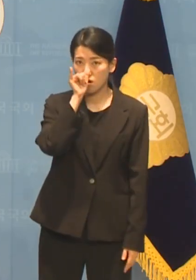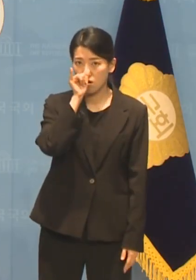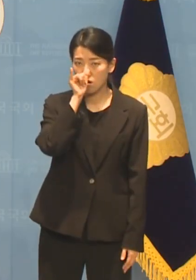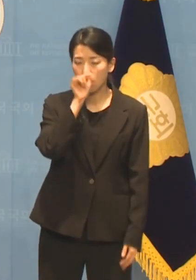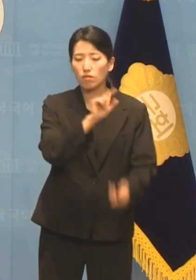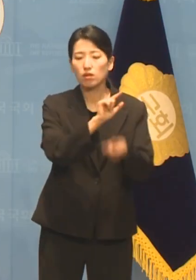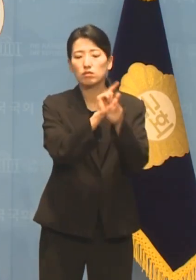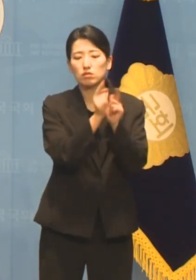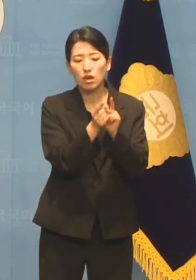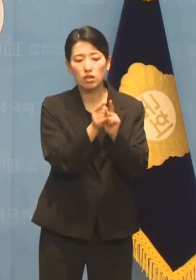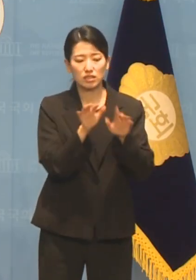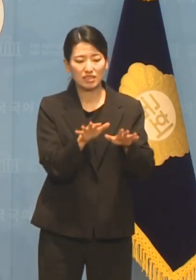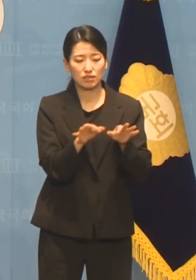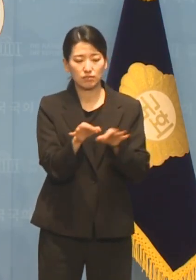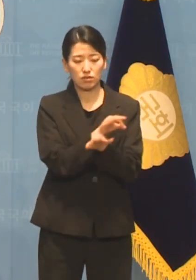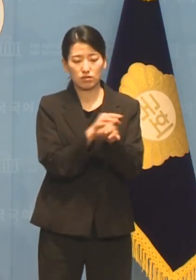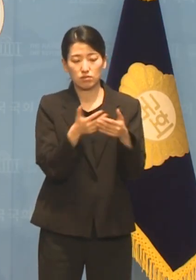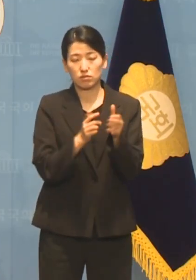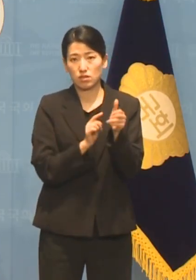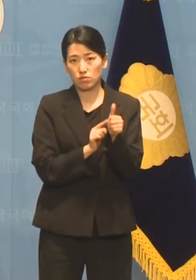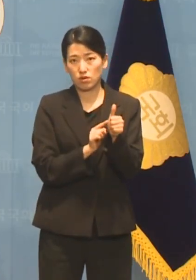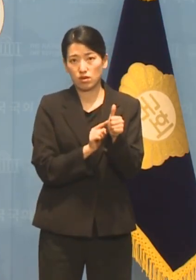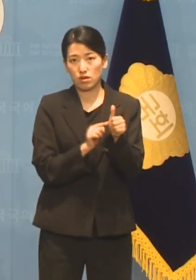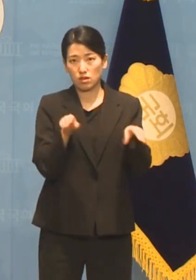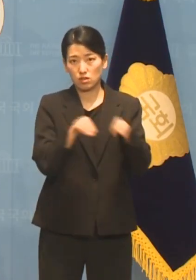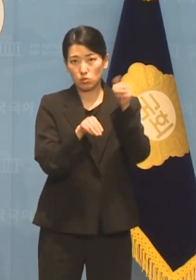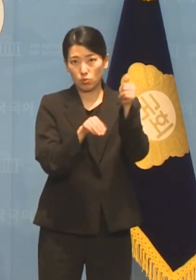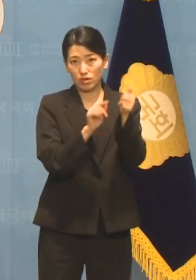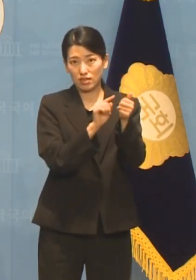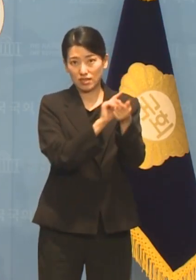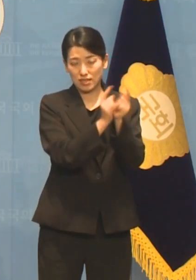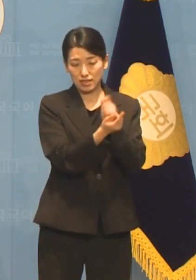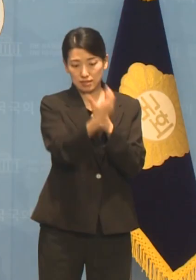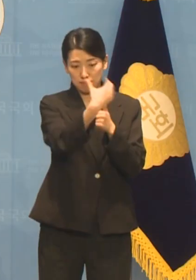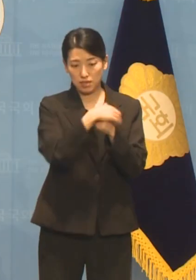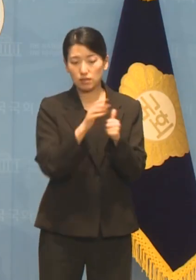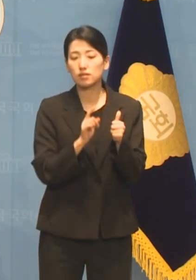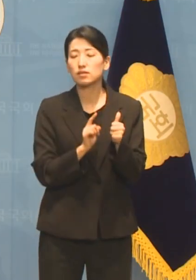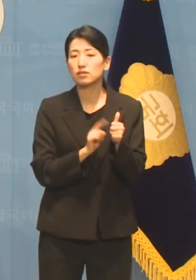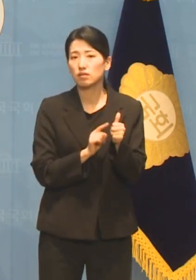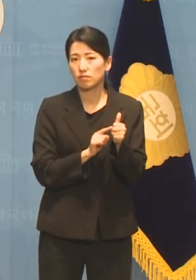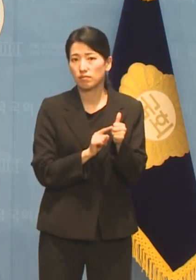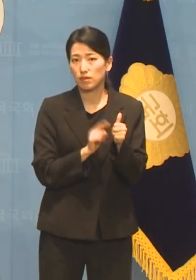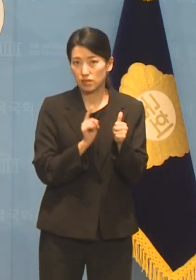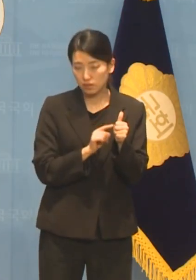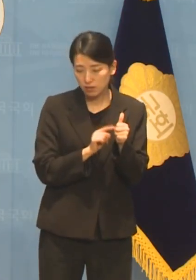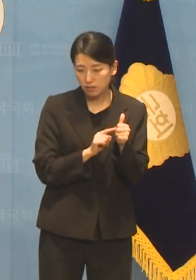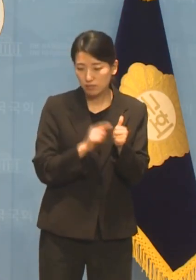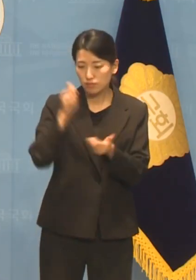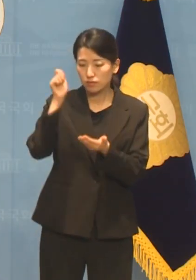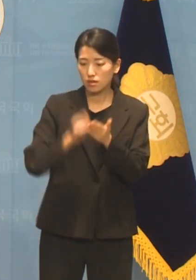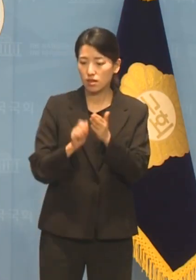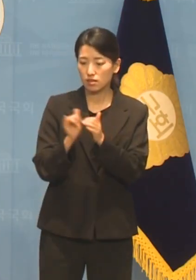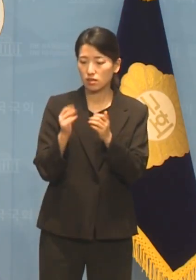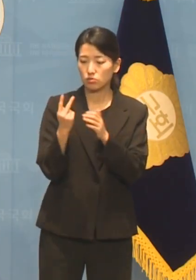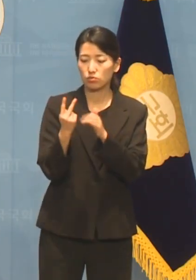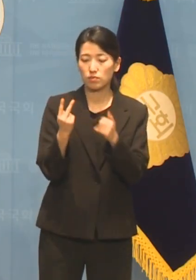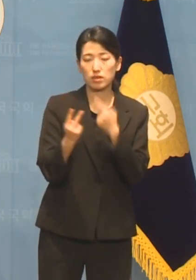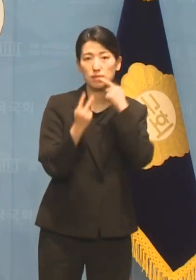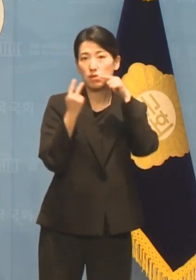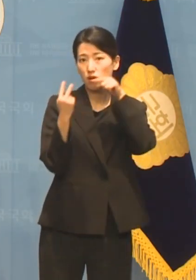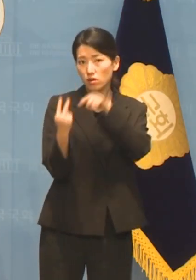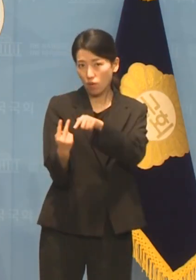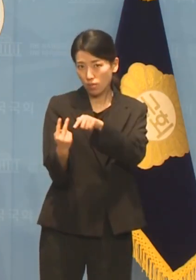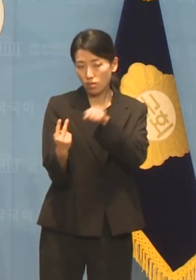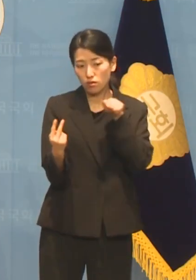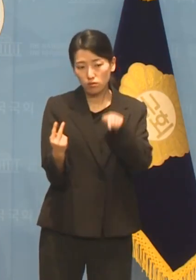최상목 대통령 권한대행이 임명한 헌법재판관 두 분은 에 대한 임명은 권한